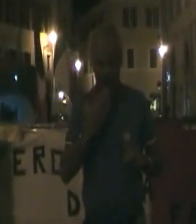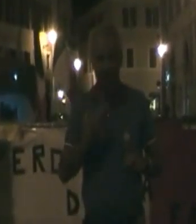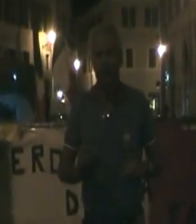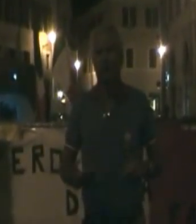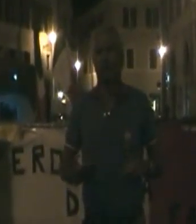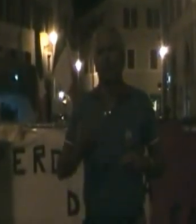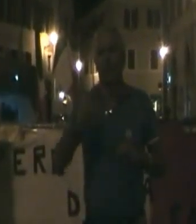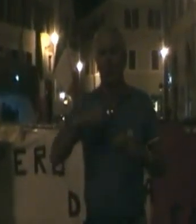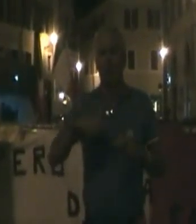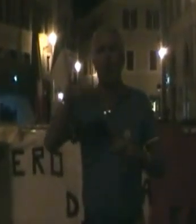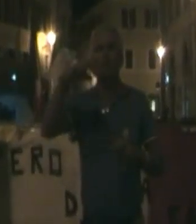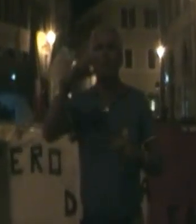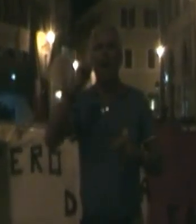comunicherà con la lingua dei segni.